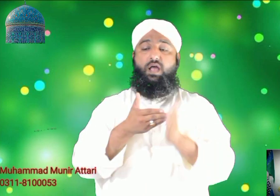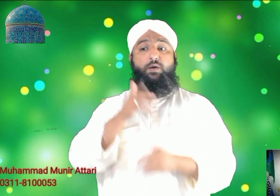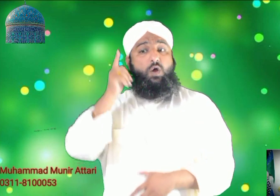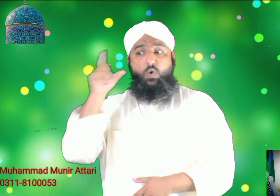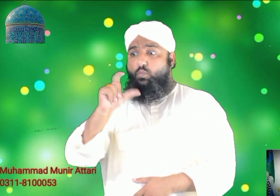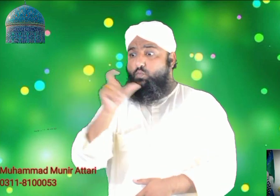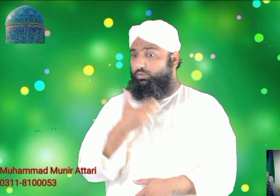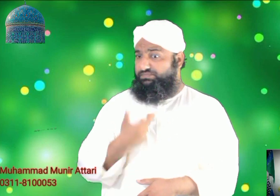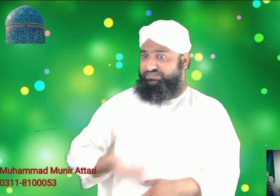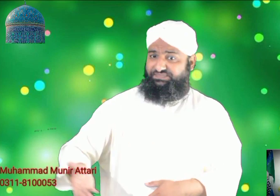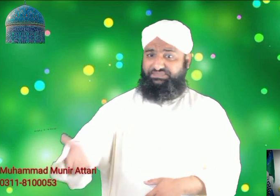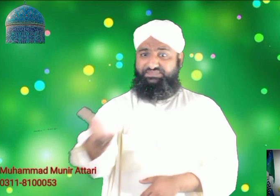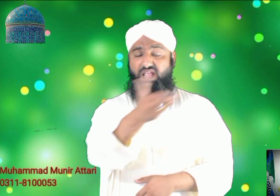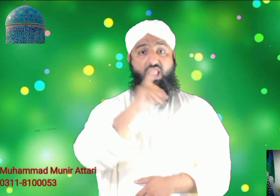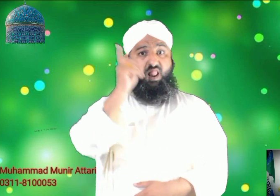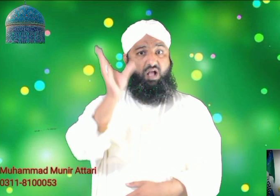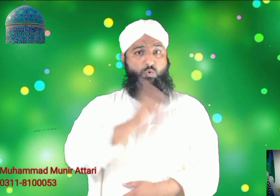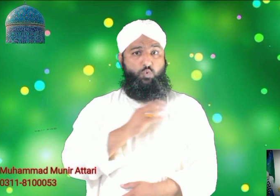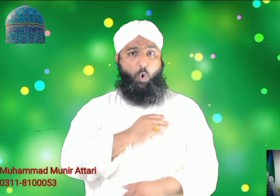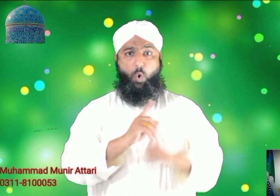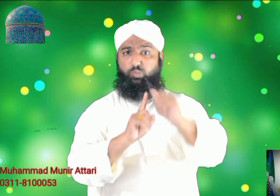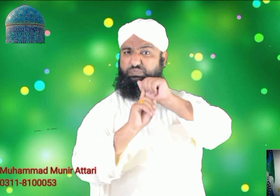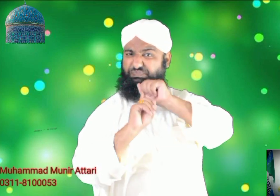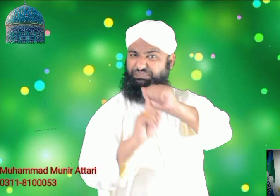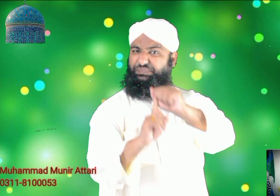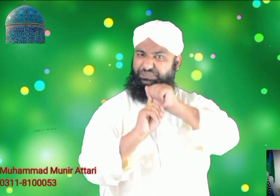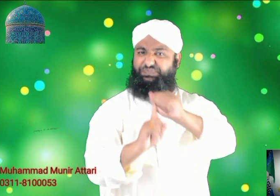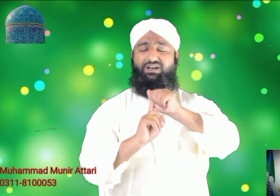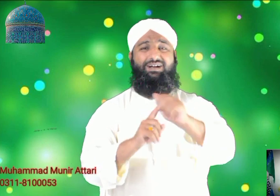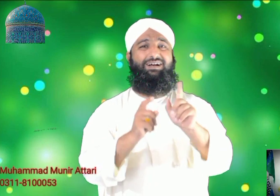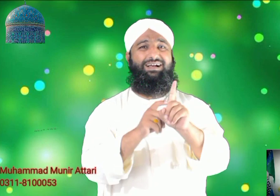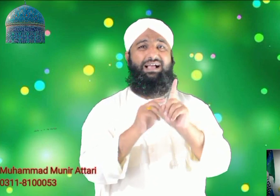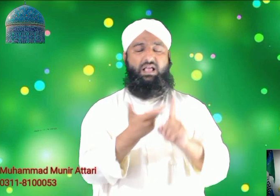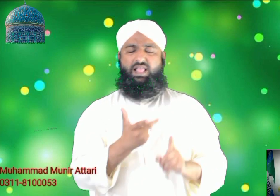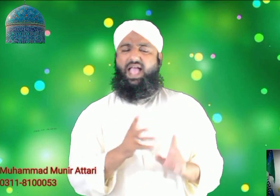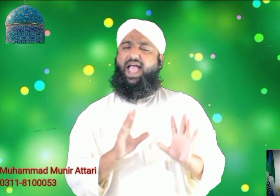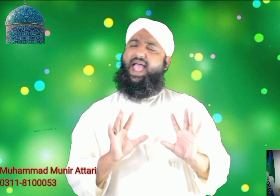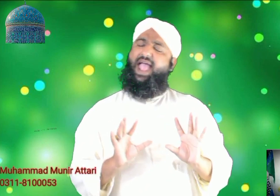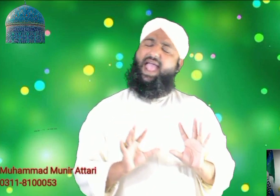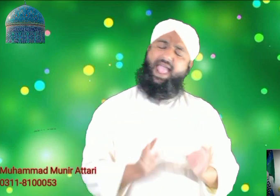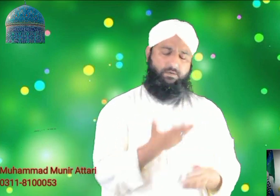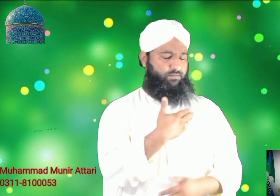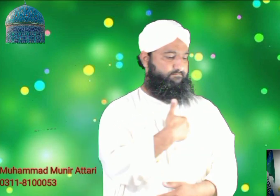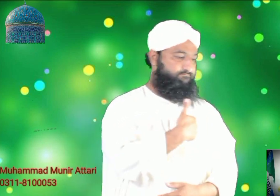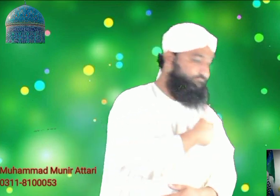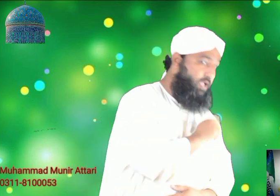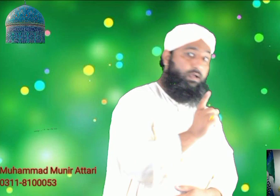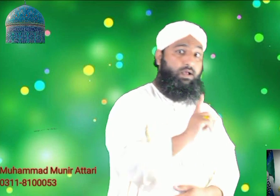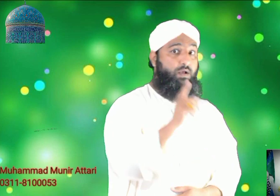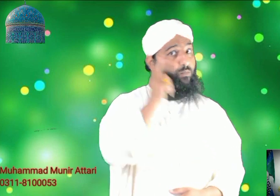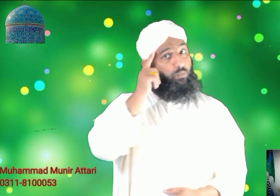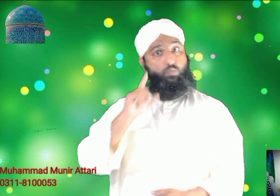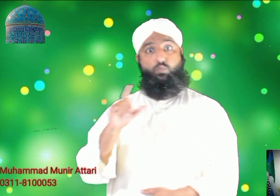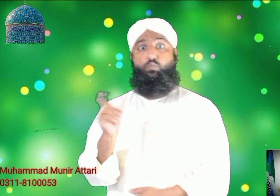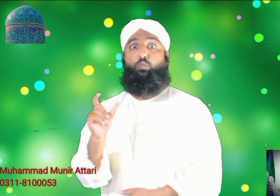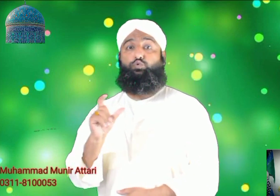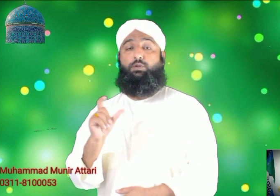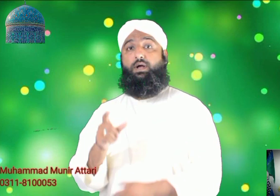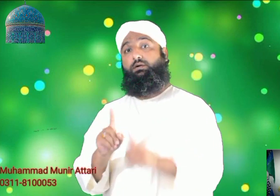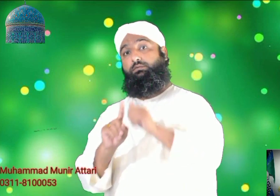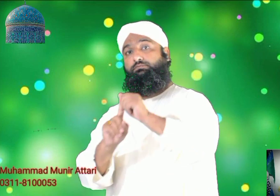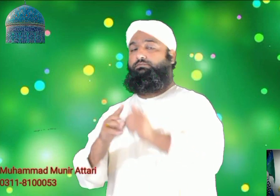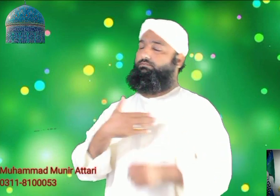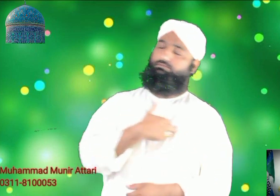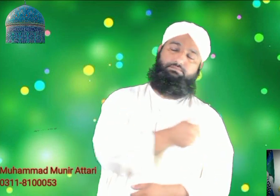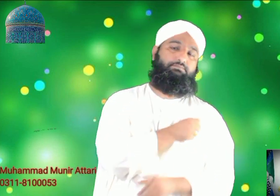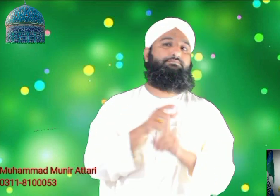سے ڈرو جیسا اس سے ڈرنے کا حق ہے، اور ہرگز نہ مرنا مگر مسلمان. تو پیارے اسلامی بھائیوں،